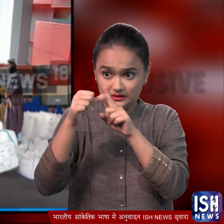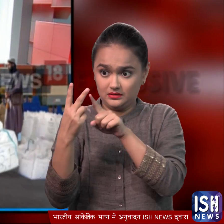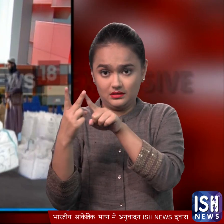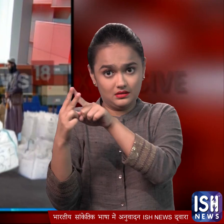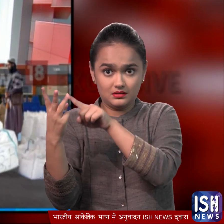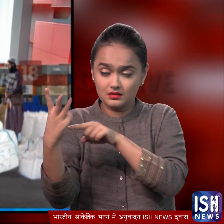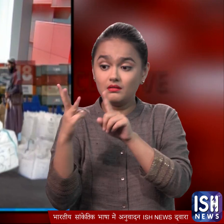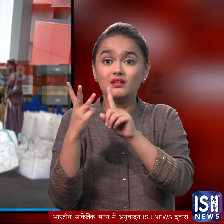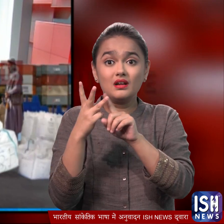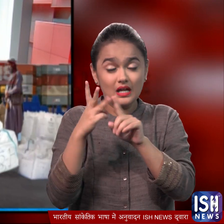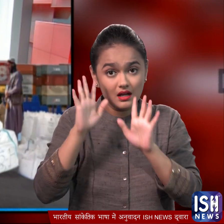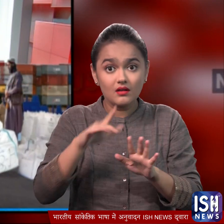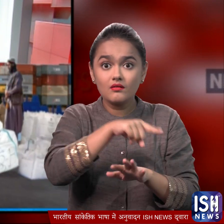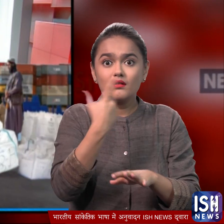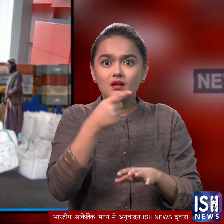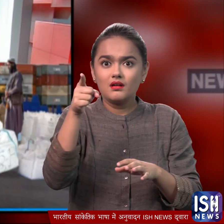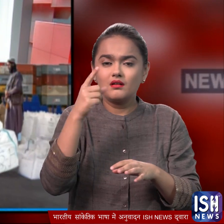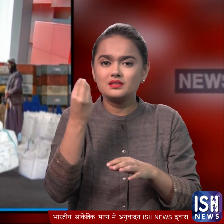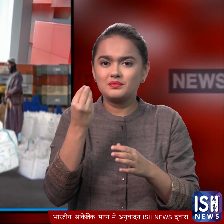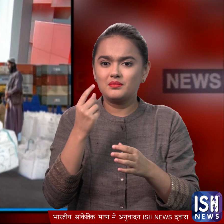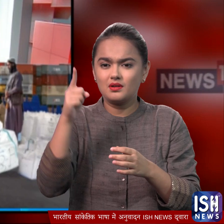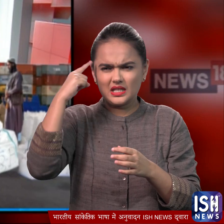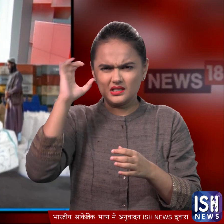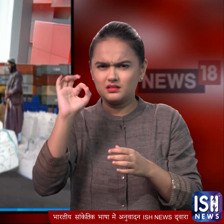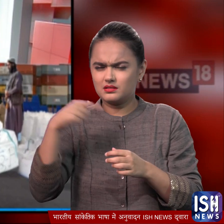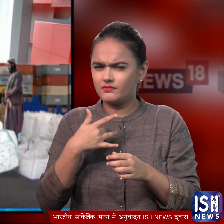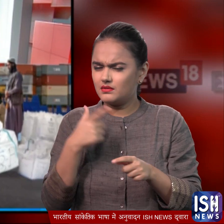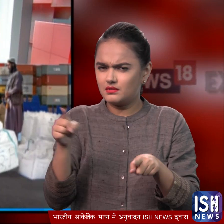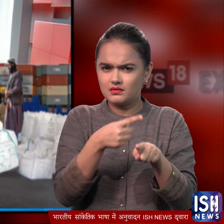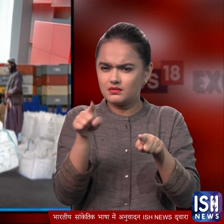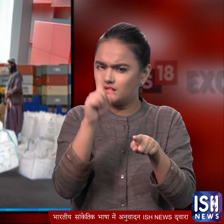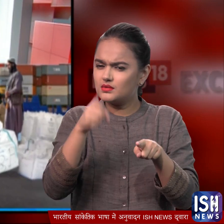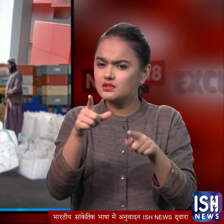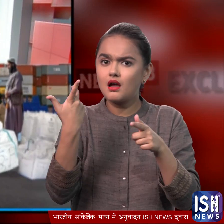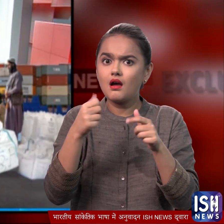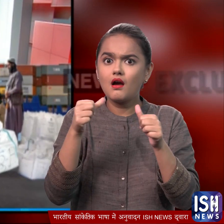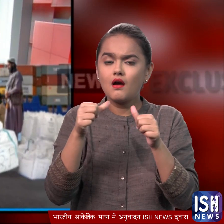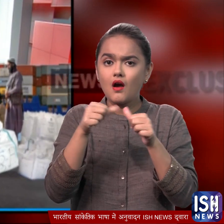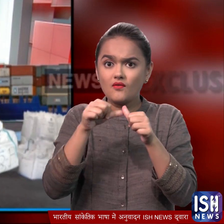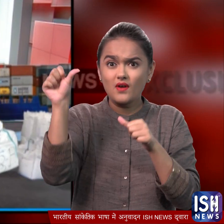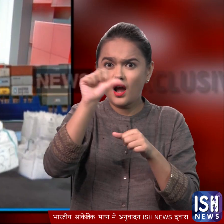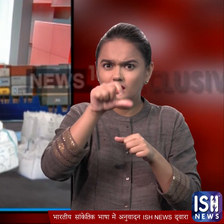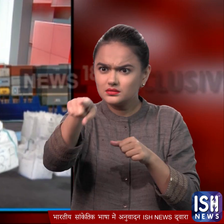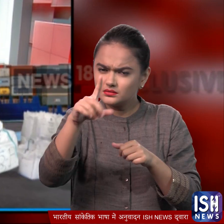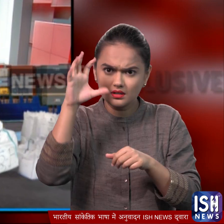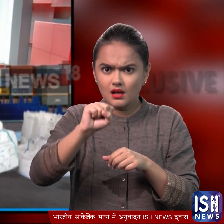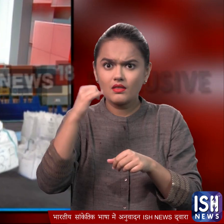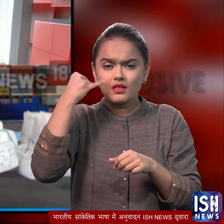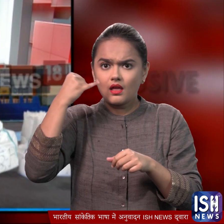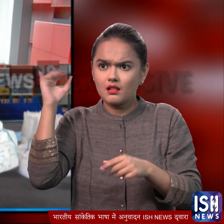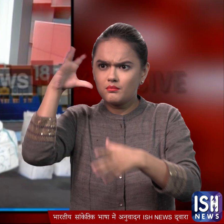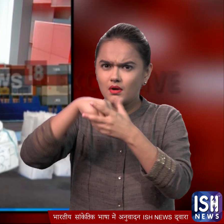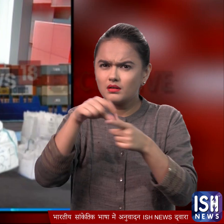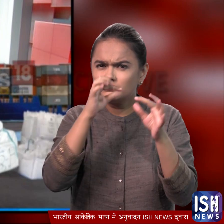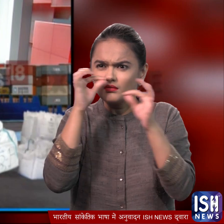25 किलोग्राम हेरोइन जब्त करने का दावा केंद्रीय एजेंसी डायरेक्टरेट ऑफ रेवेन्यू इंटेलिजेंस ने किया। खबर है कि अफगानिस्तान पर तालिबान के कब्जे के